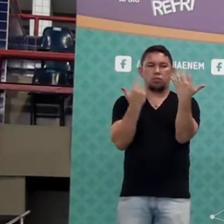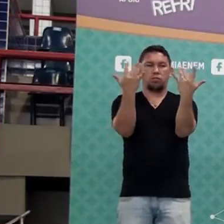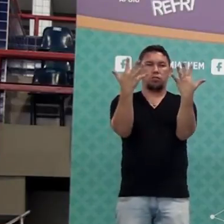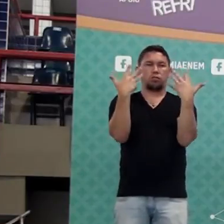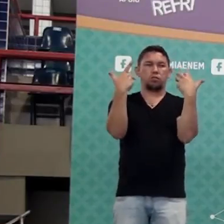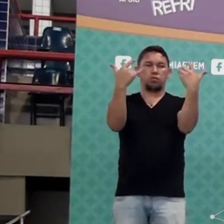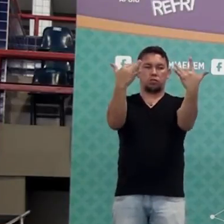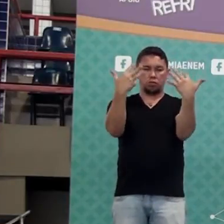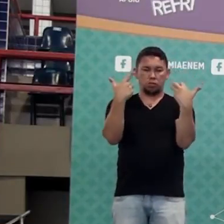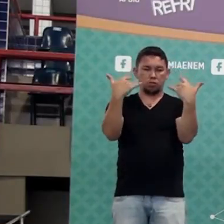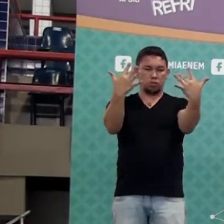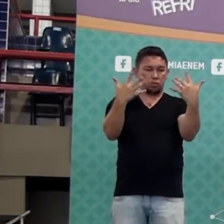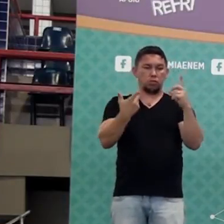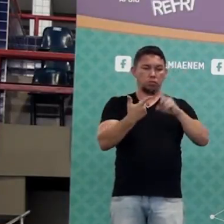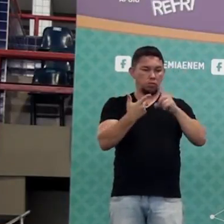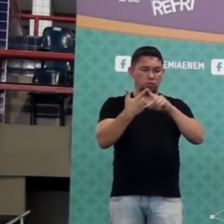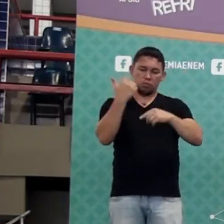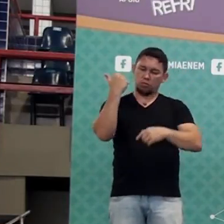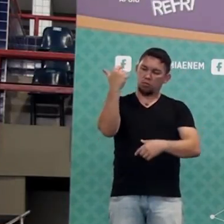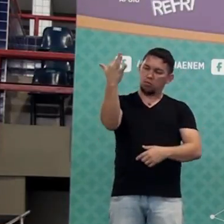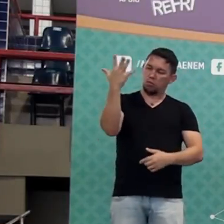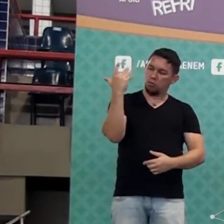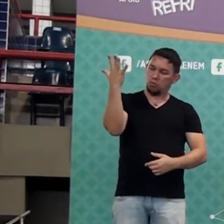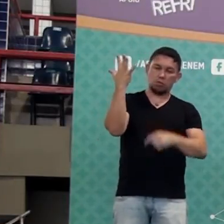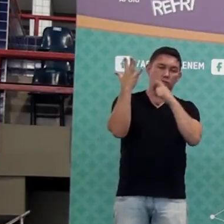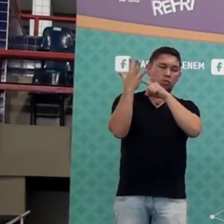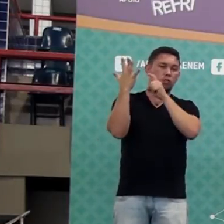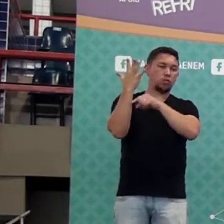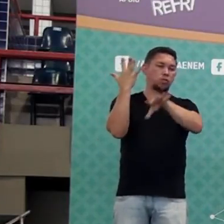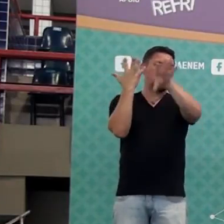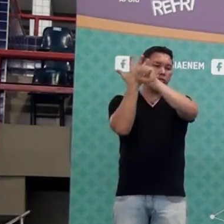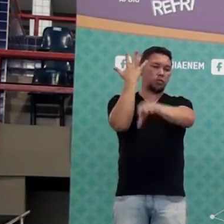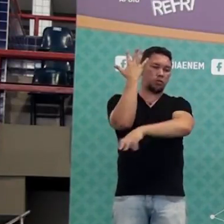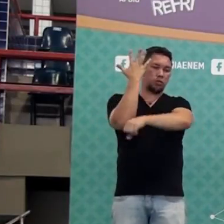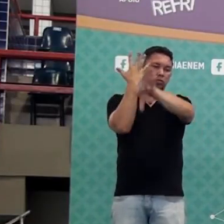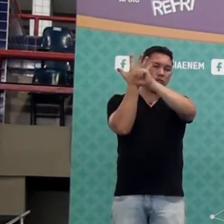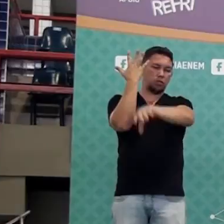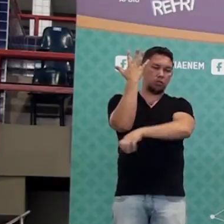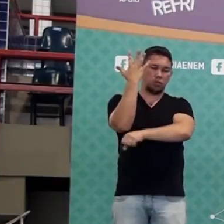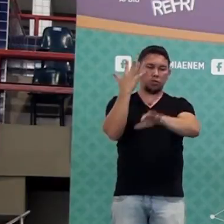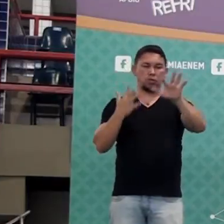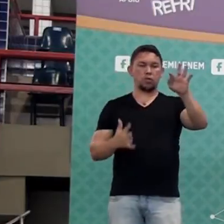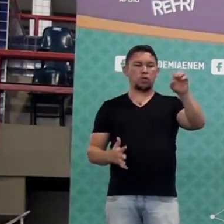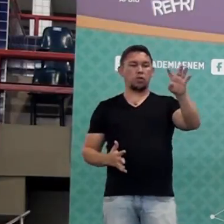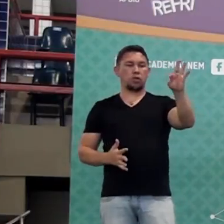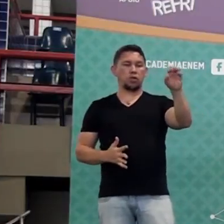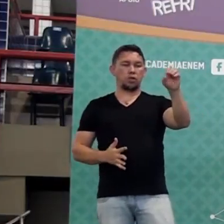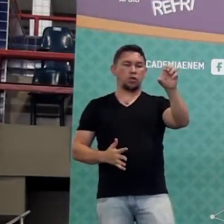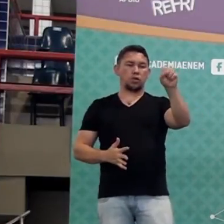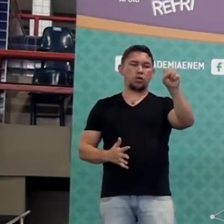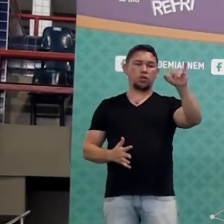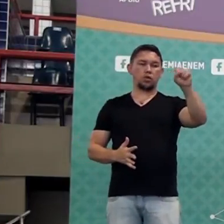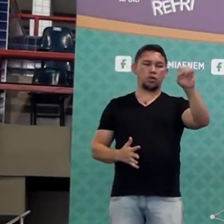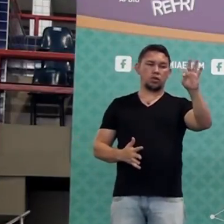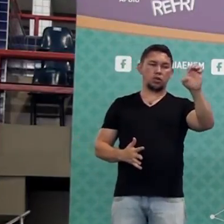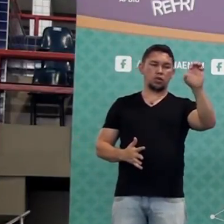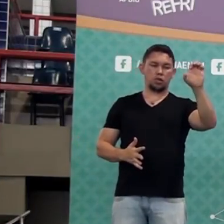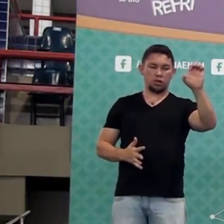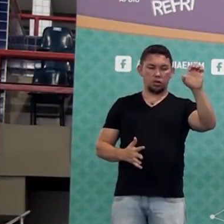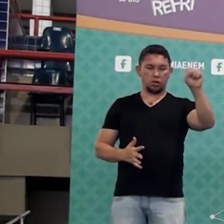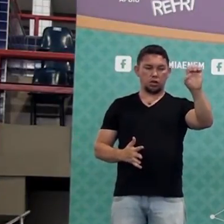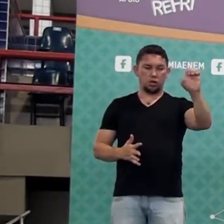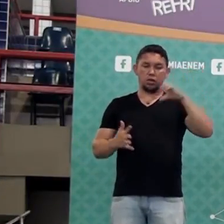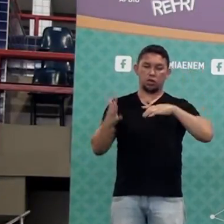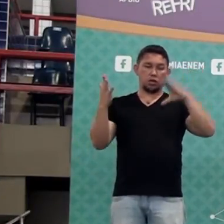Cana-de-açúcar, como todo e qualquer vegetal, faz processo de quê? Fotossíntese. Qual é um dos reagentes para a